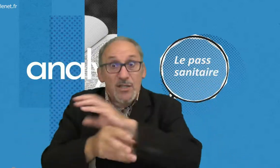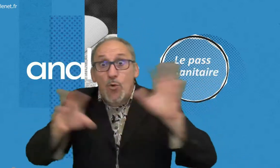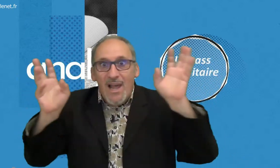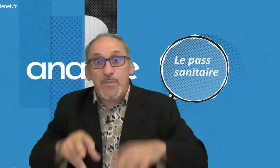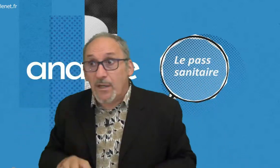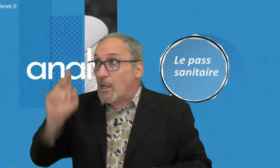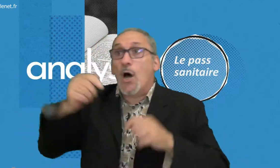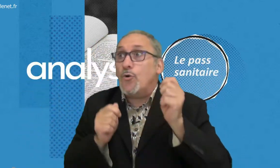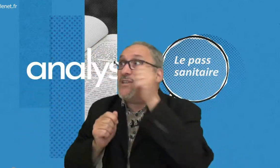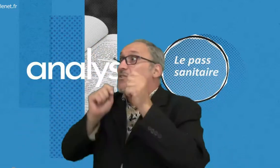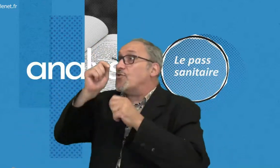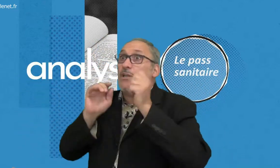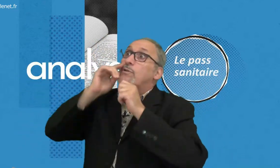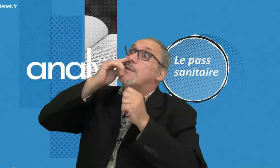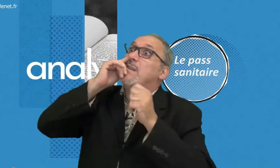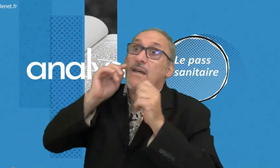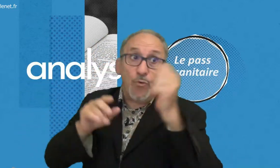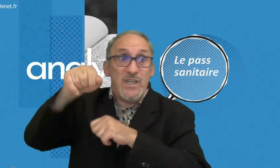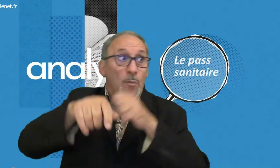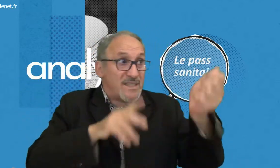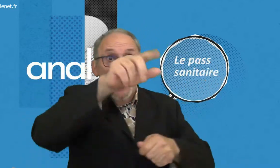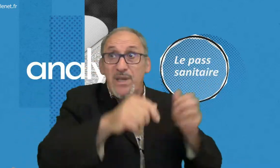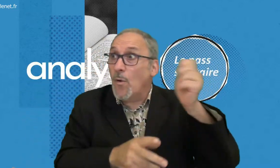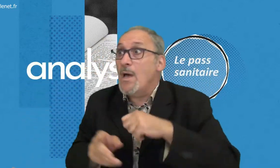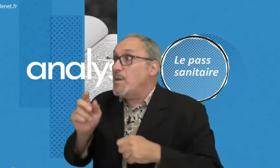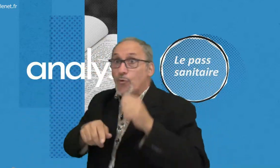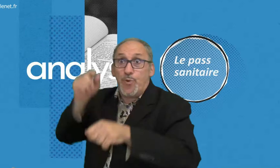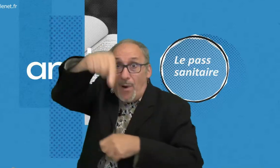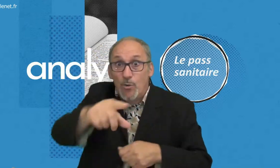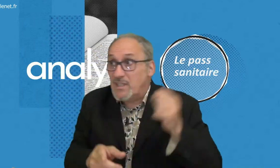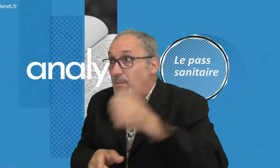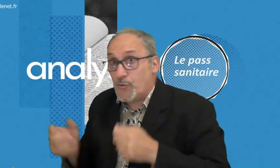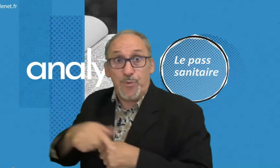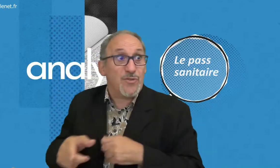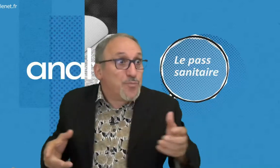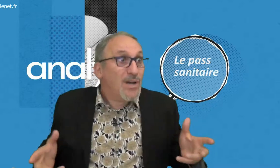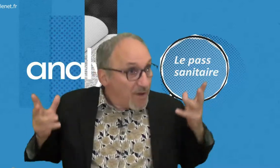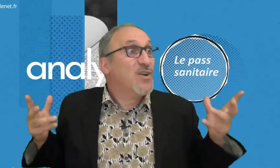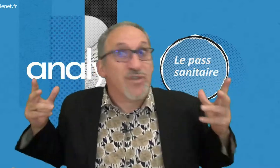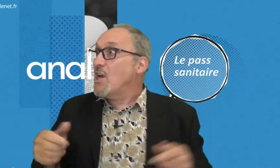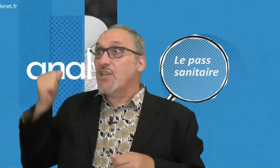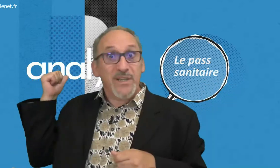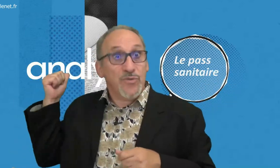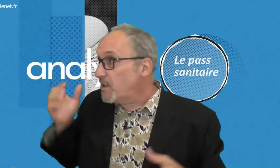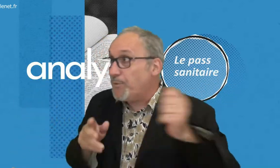C'est vraiment le labyrinthe. Alors le test en génie, le test PCR, oui, non, mais ça sera payant. Mais bon, tu peux pas aller au cinéma. Est-ce que je peux aller faire des courses chez Cuisinier qui